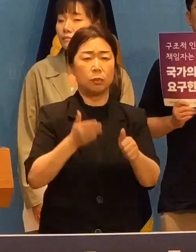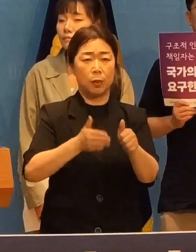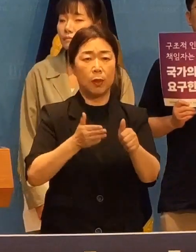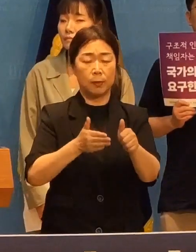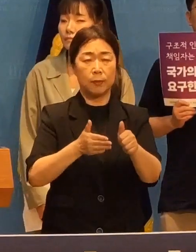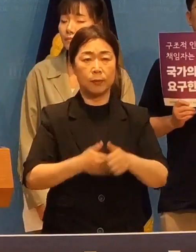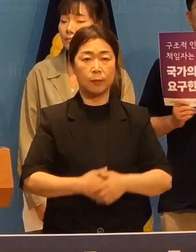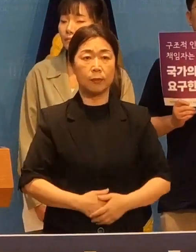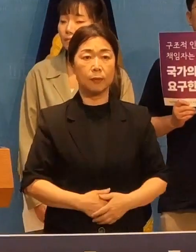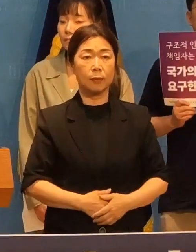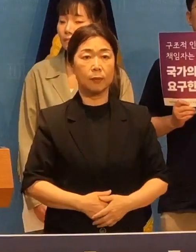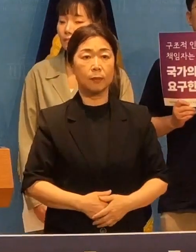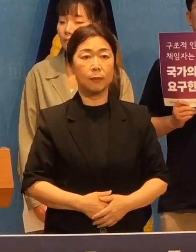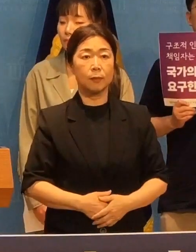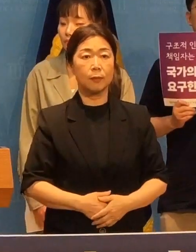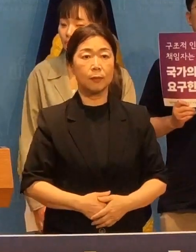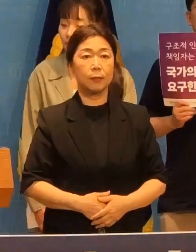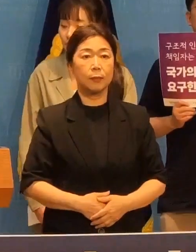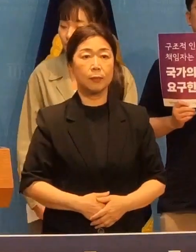부탁드립니다. 감사합니다.